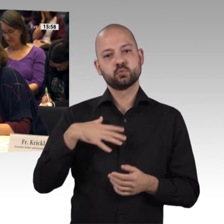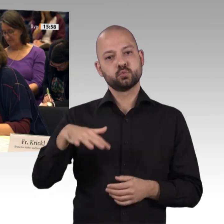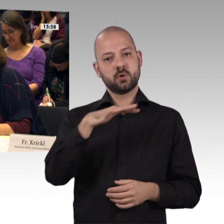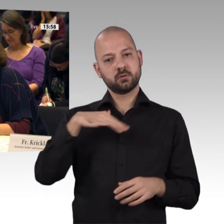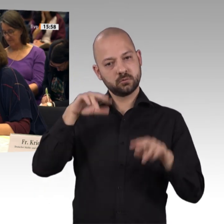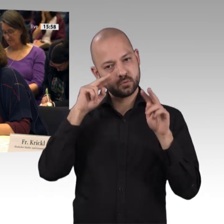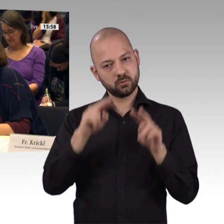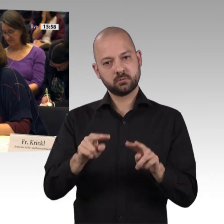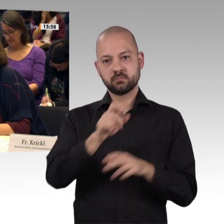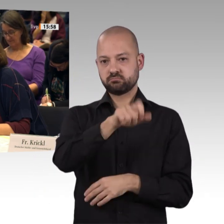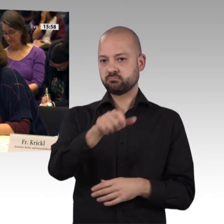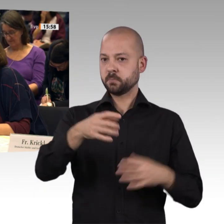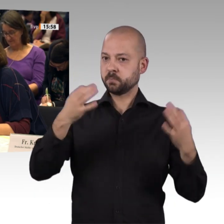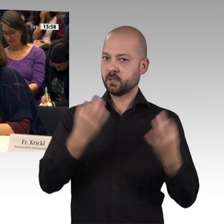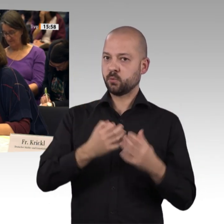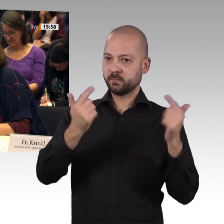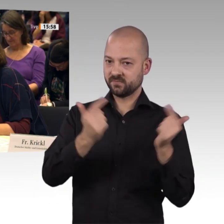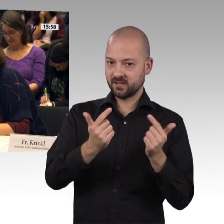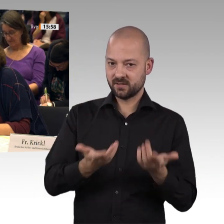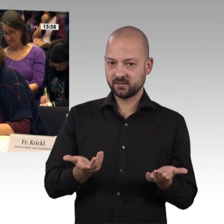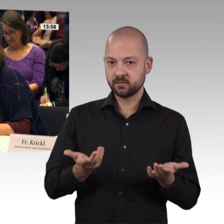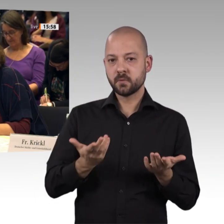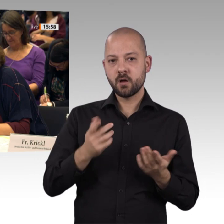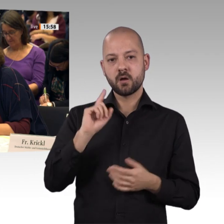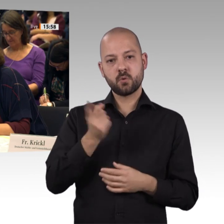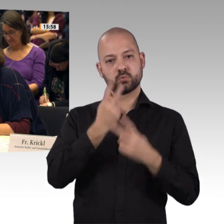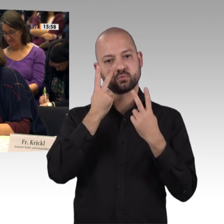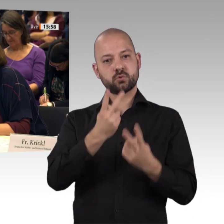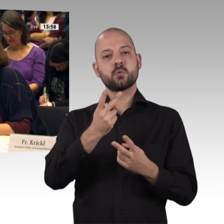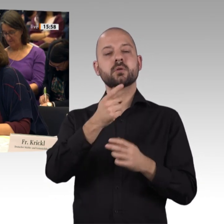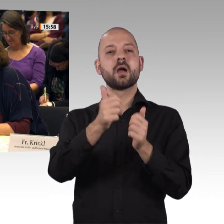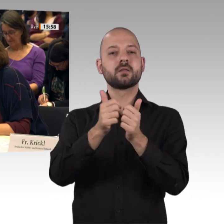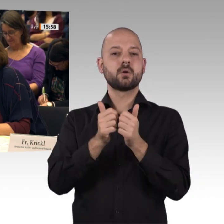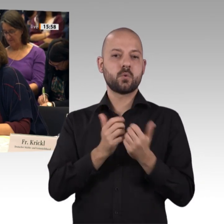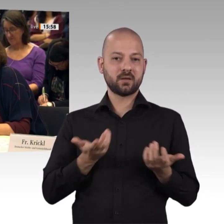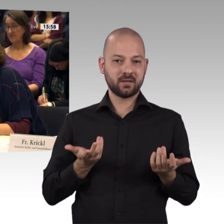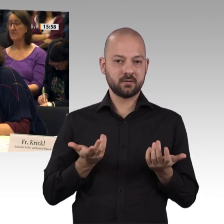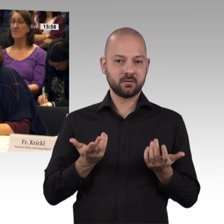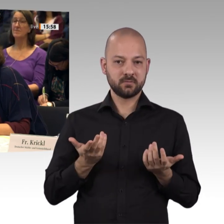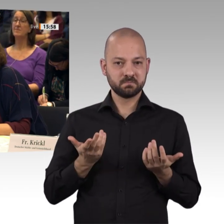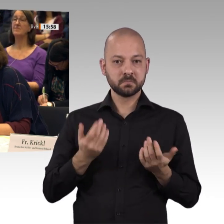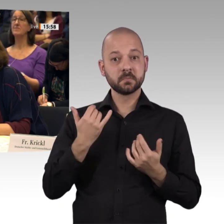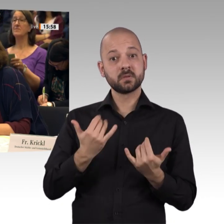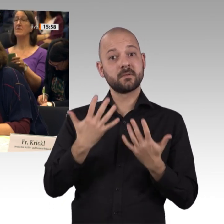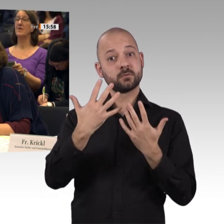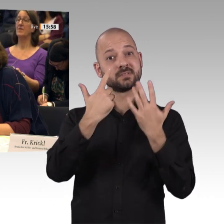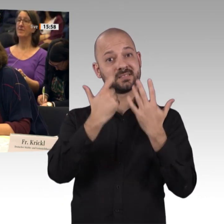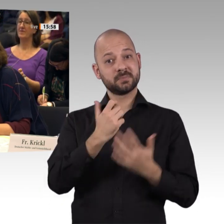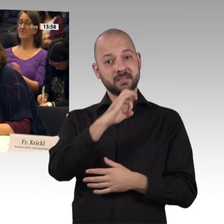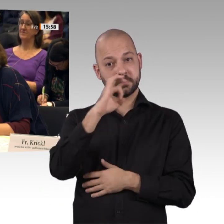wissen natürlich alle, dass das eine sehr belastende Situation ist für die Angehörigen und dass es natürlich dann